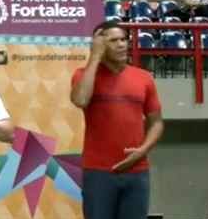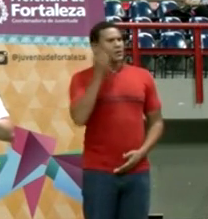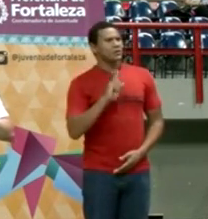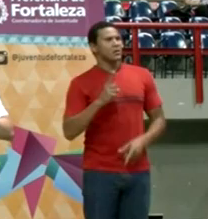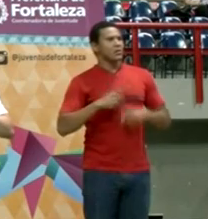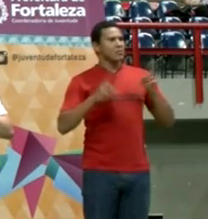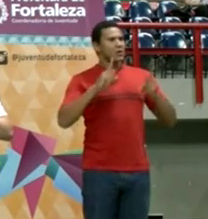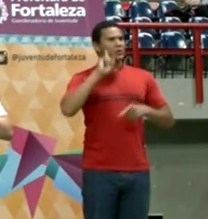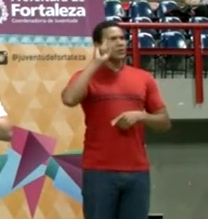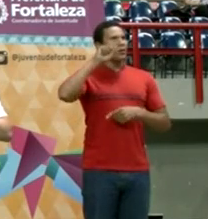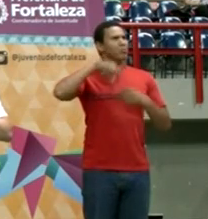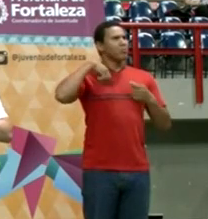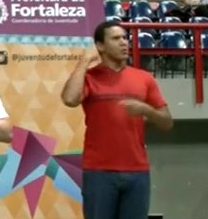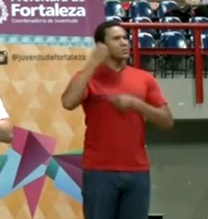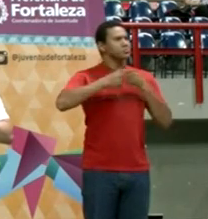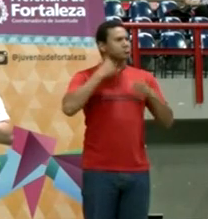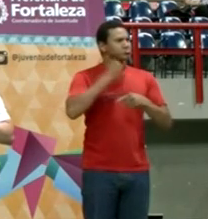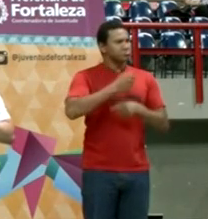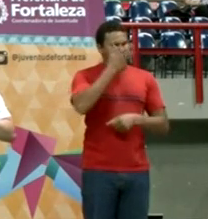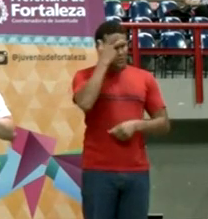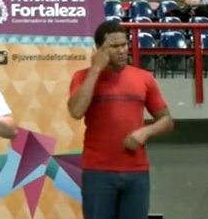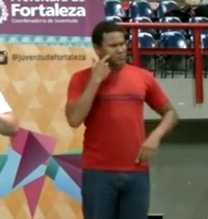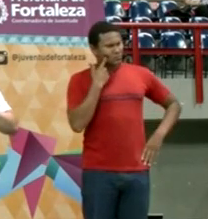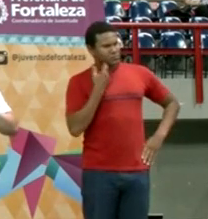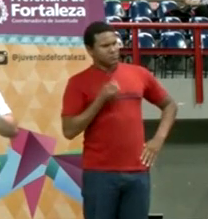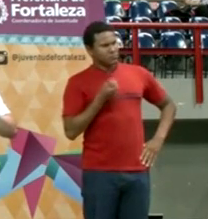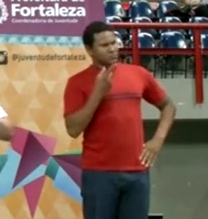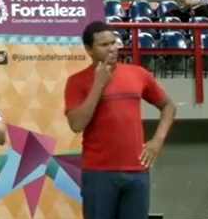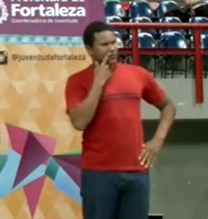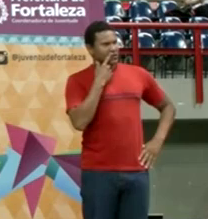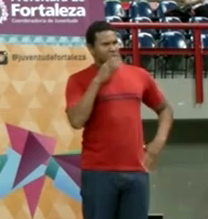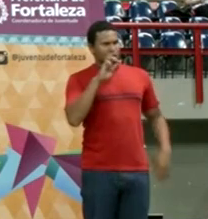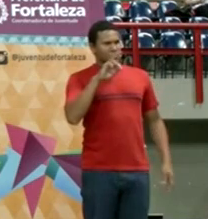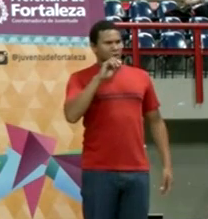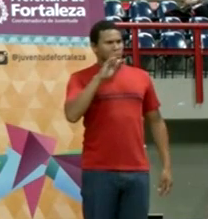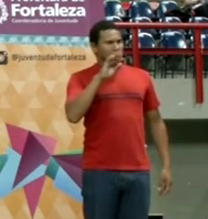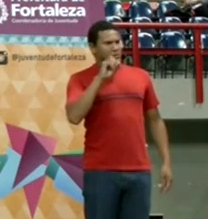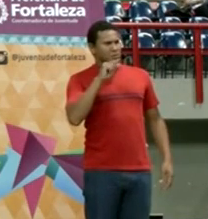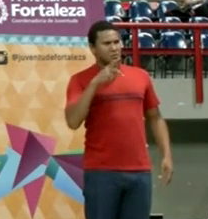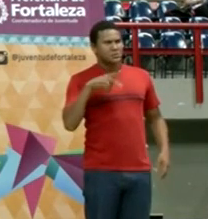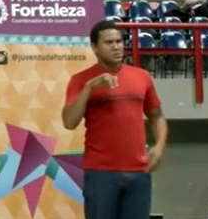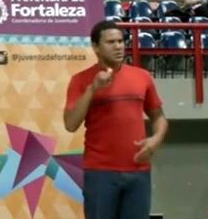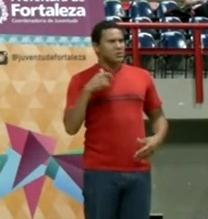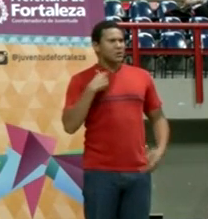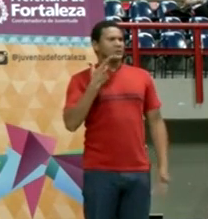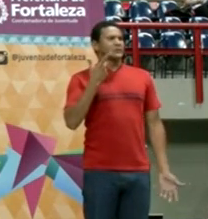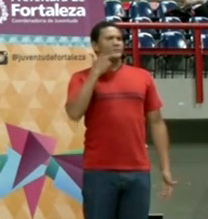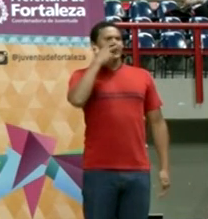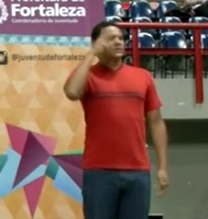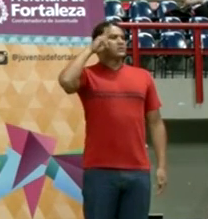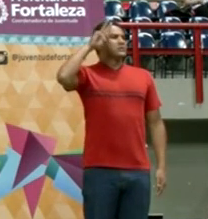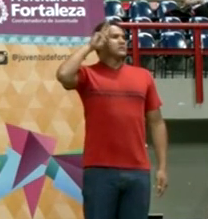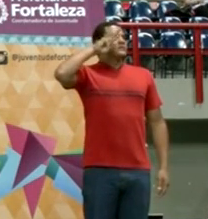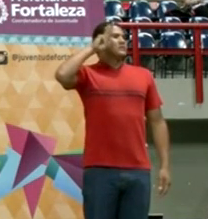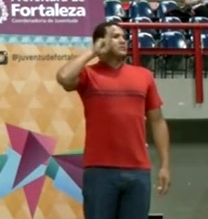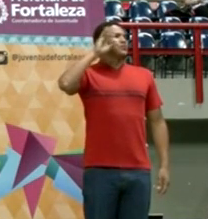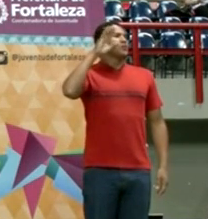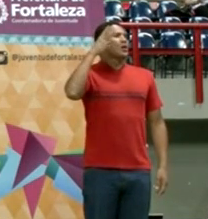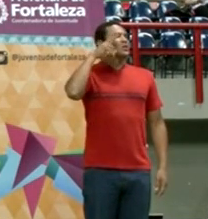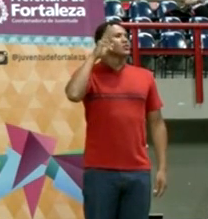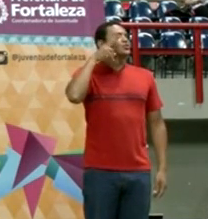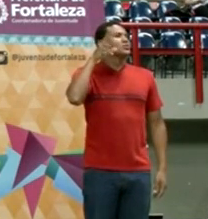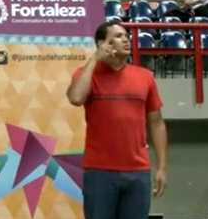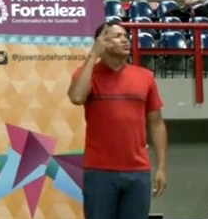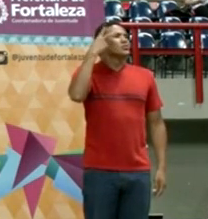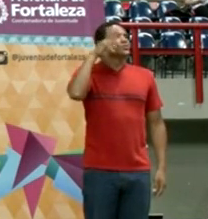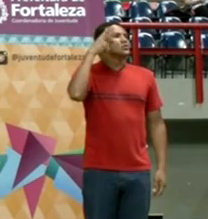20 anos, ia ter uma geração de pessoas que ia achar que o Trotsky era uma lenda. Nunca existiu, ele nunca foi uma pessoa de verdade. Era isso